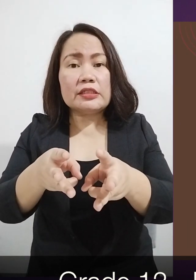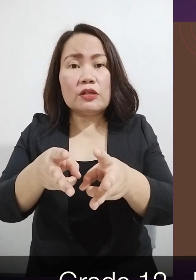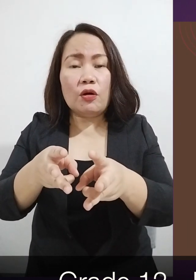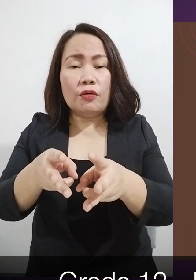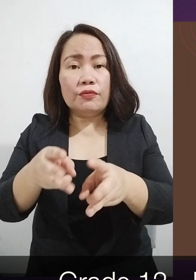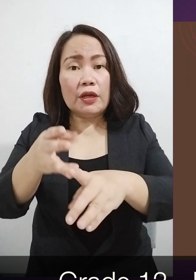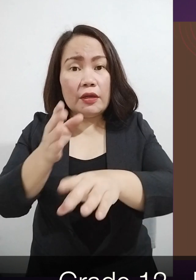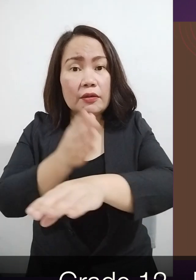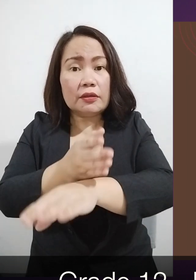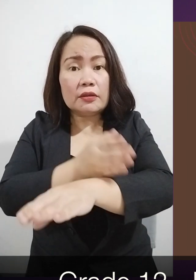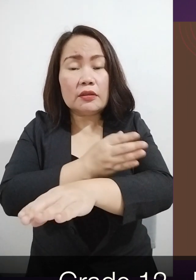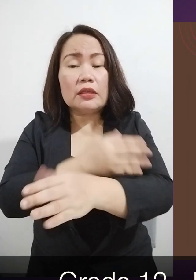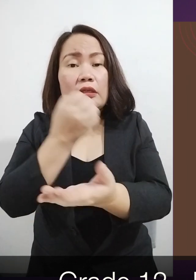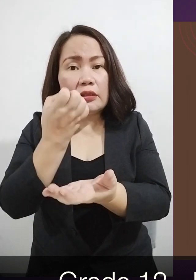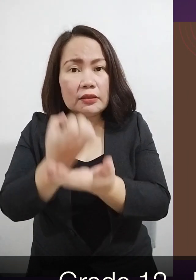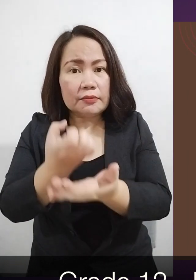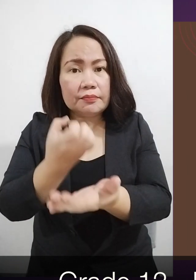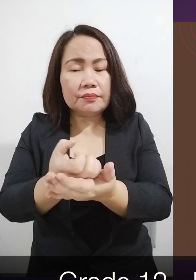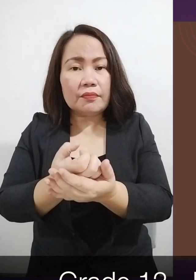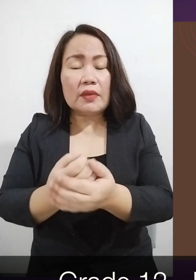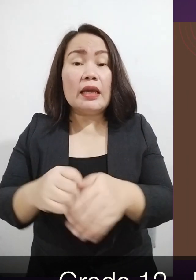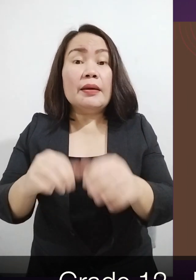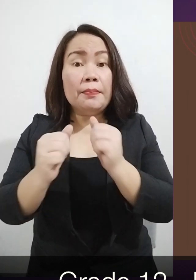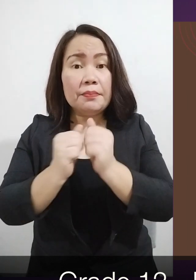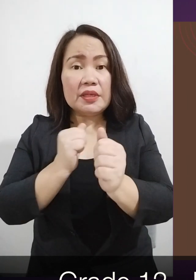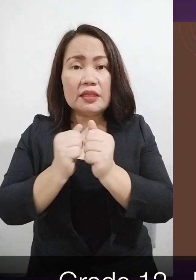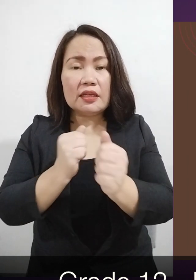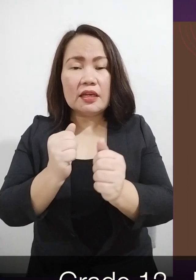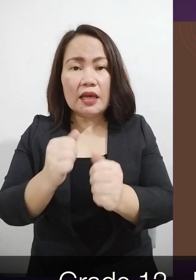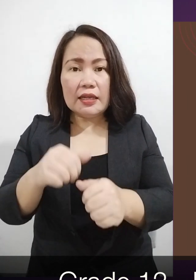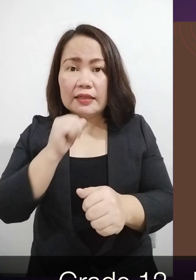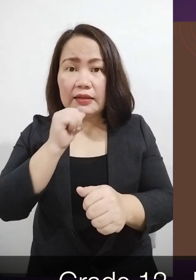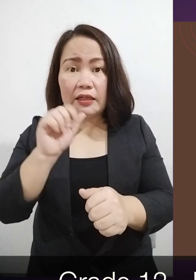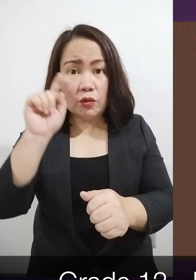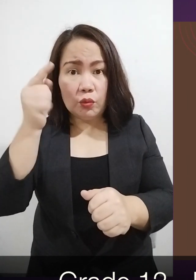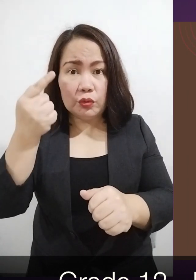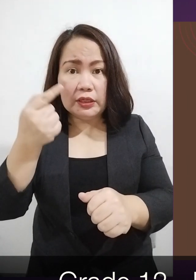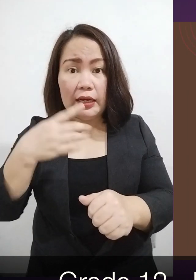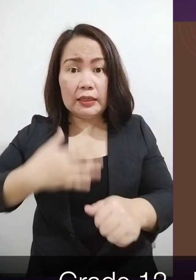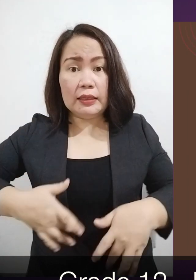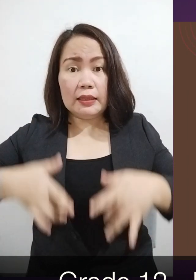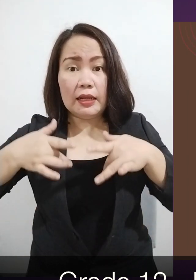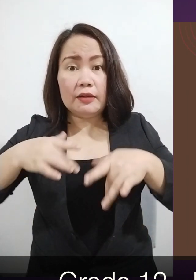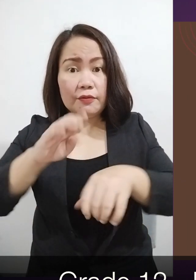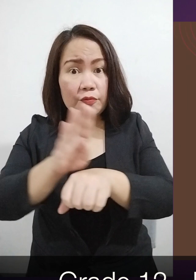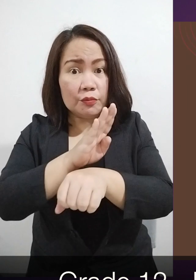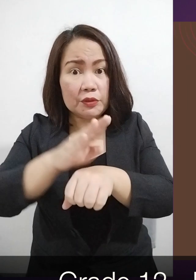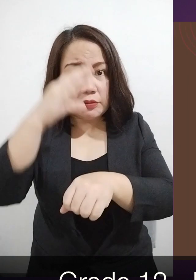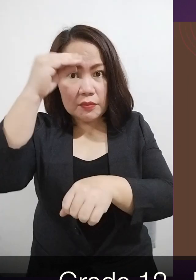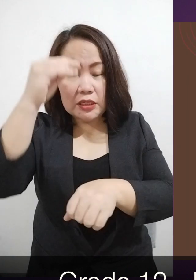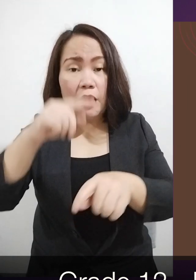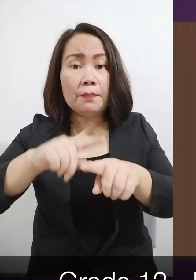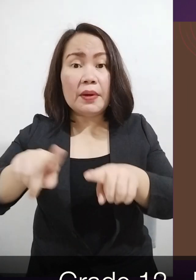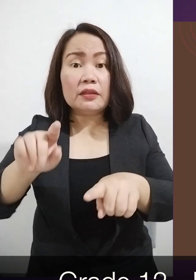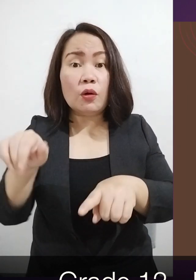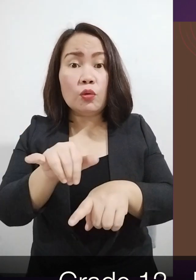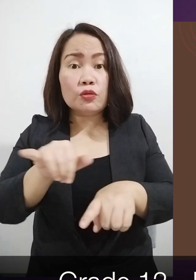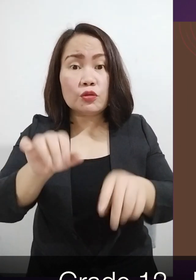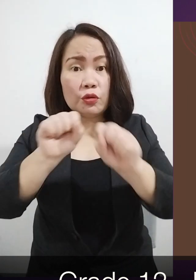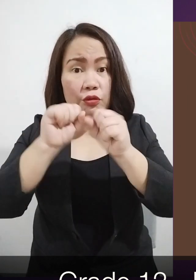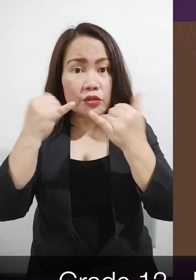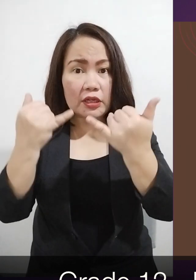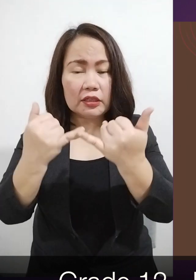ng pagpapaunlad ng ekonomiya. Nangangahulugan ito na hindi lamang ang buhay ng negosyante ang bubuti pati rin ang lipunan kung